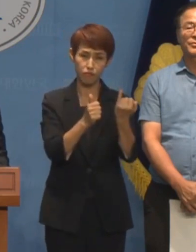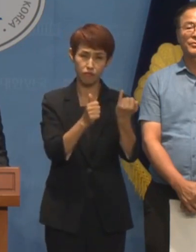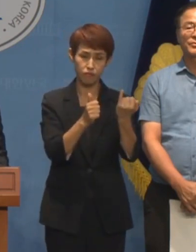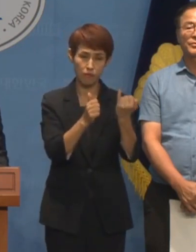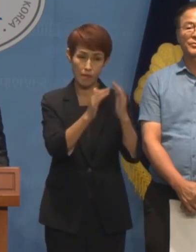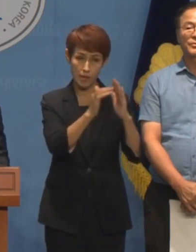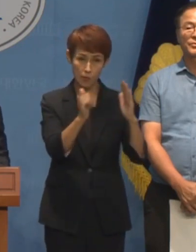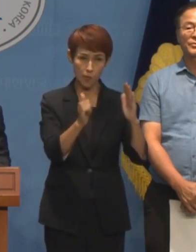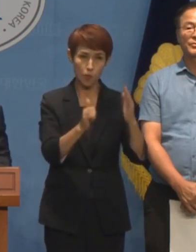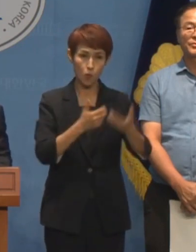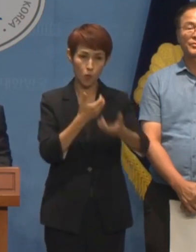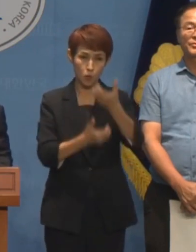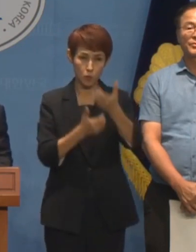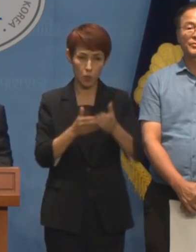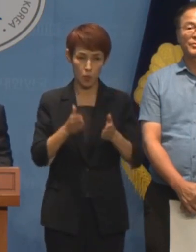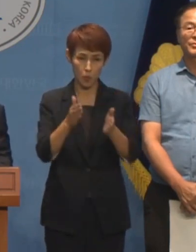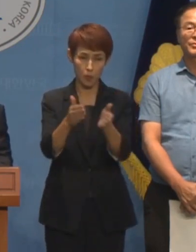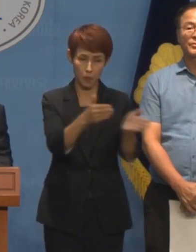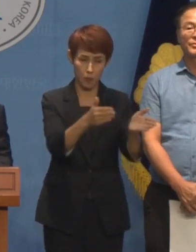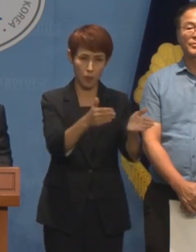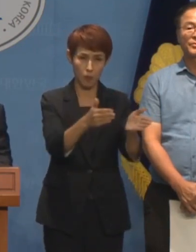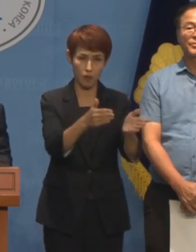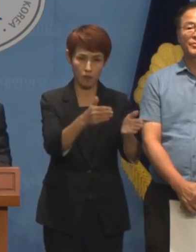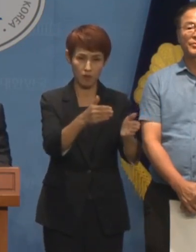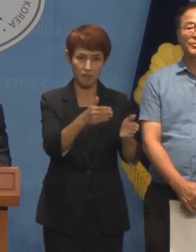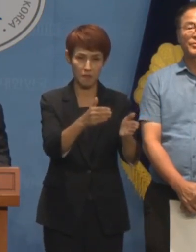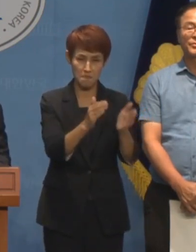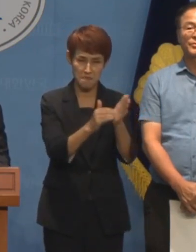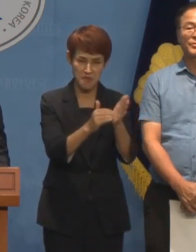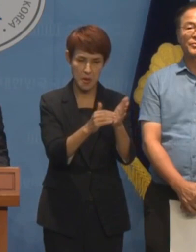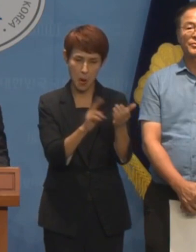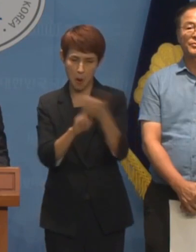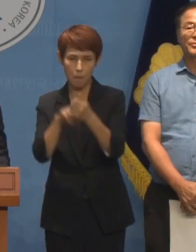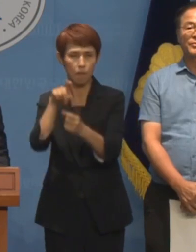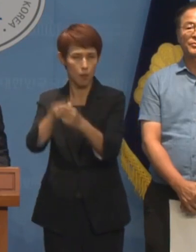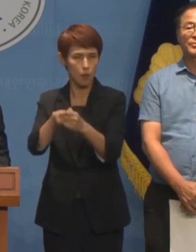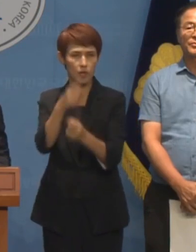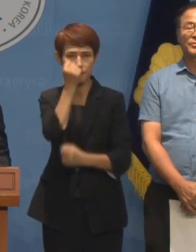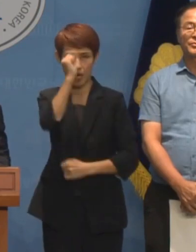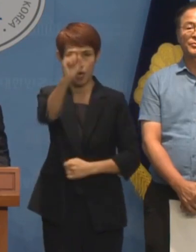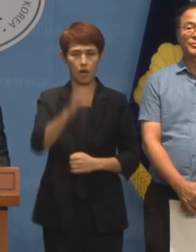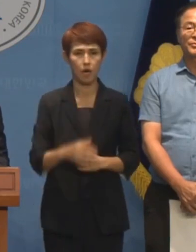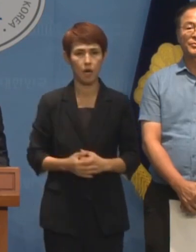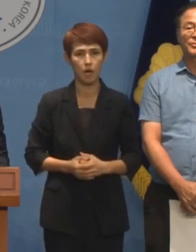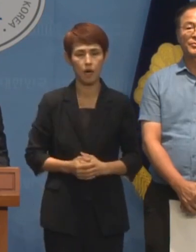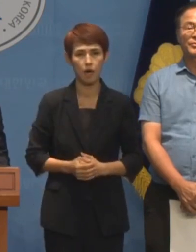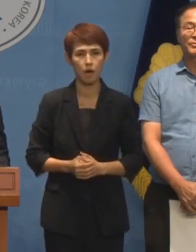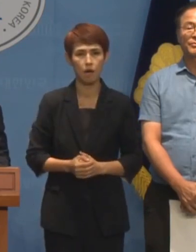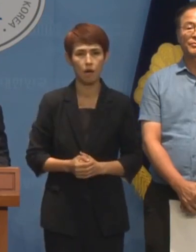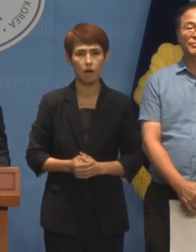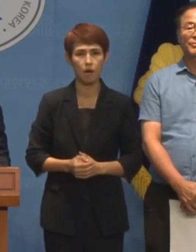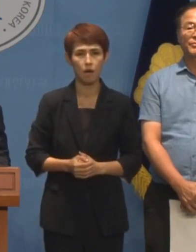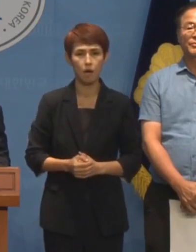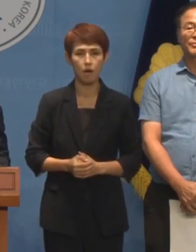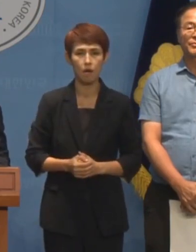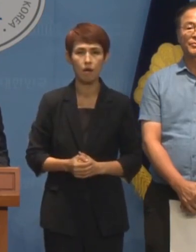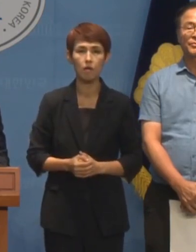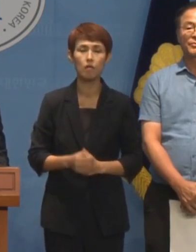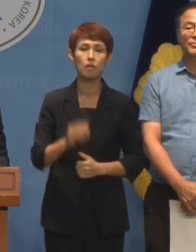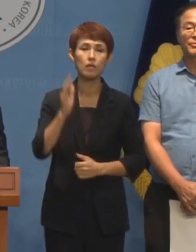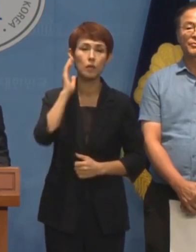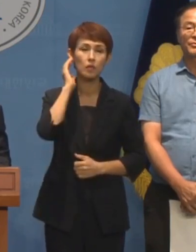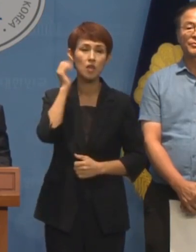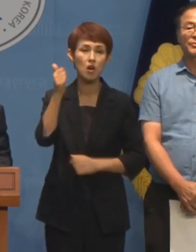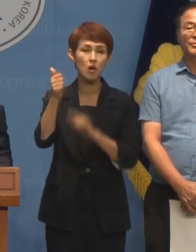감추려는 의도로 밖에 볼 수 있습니다. 또한 이는 고속도로 게이트 물타기이며 용산 대통령실